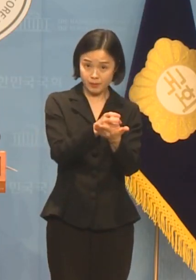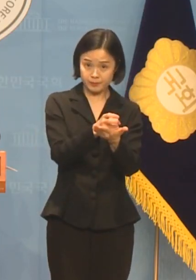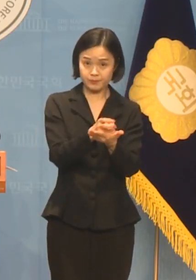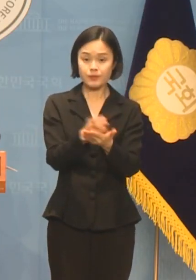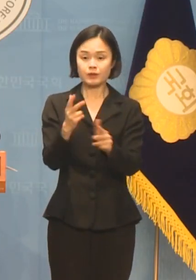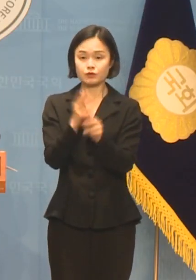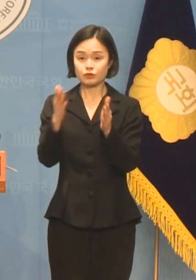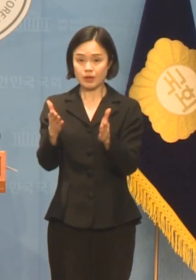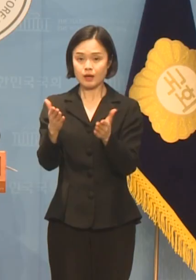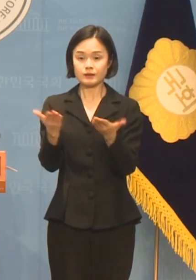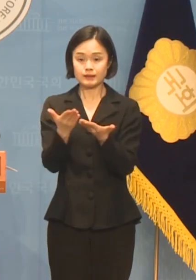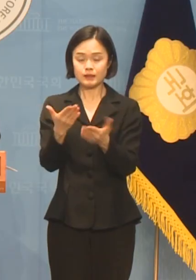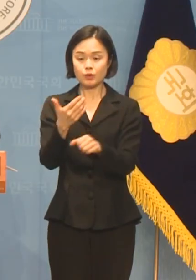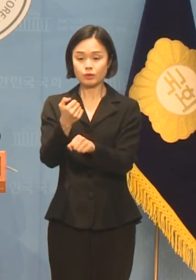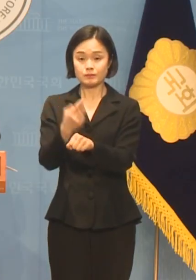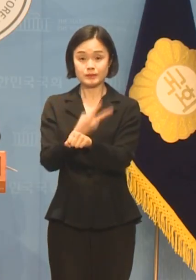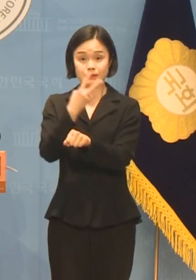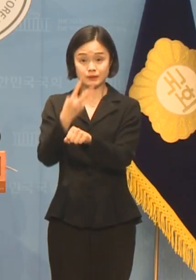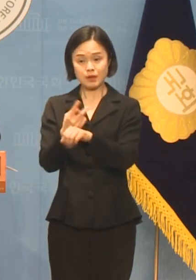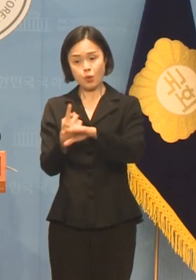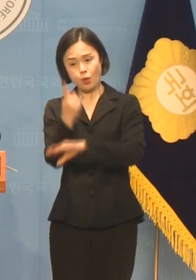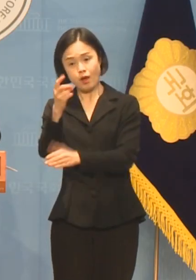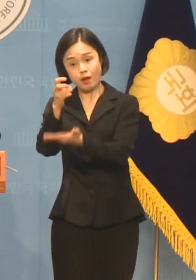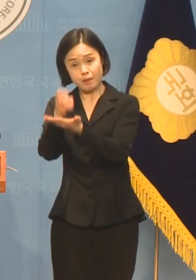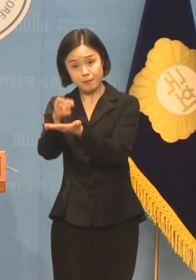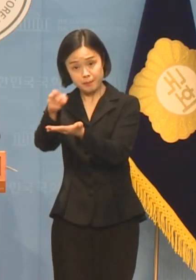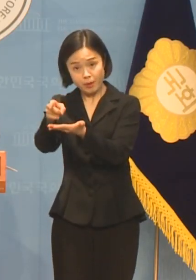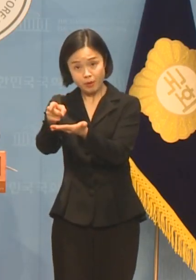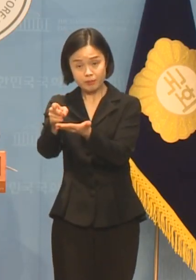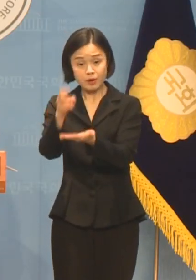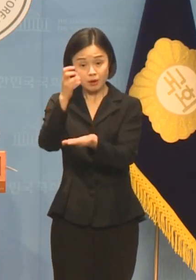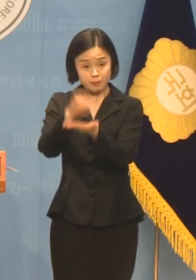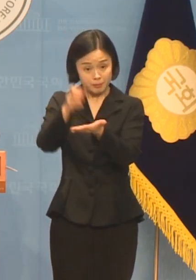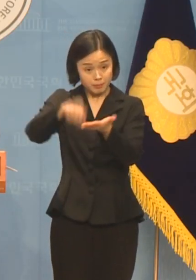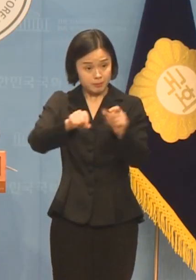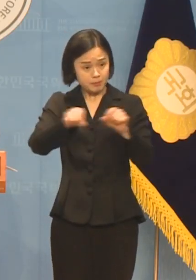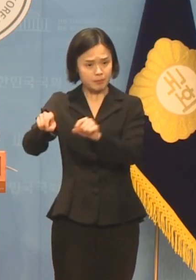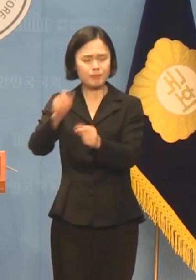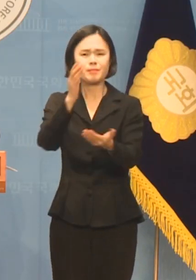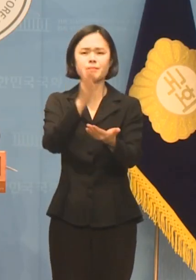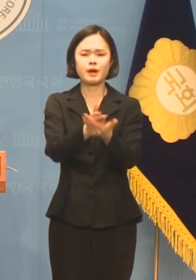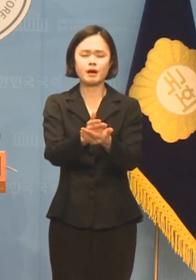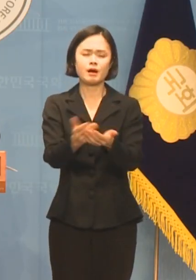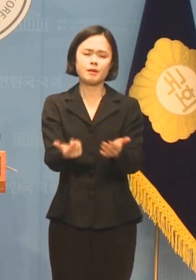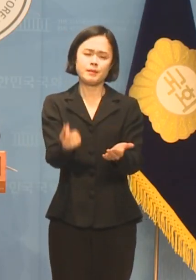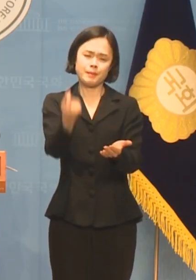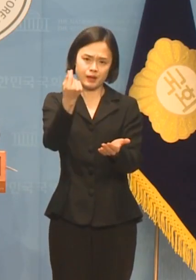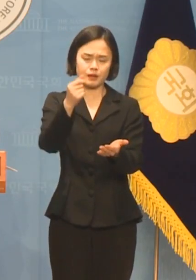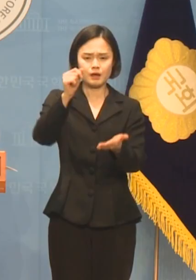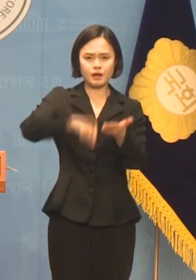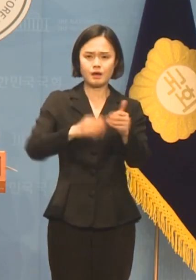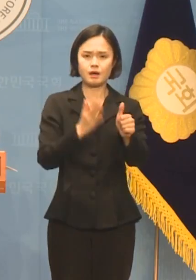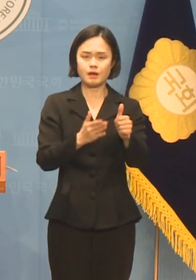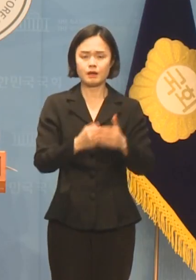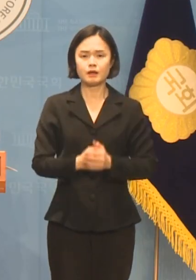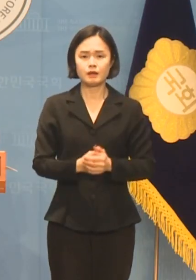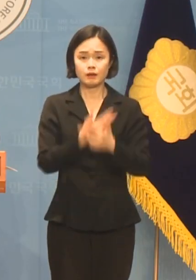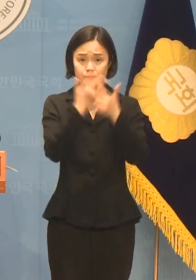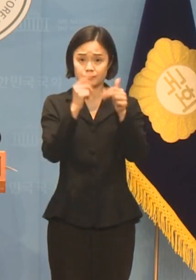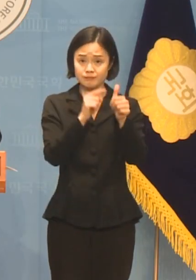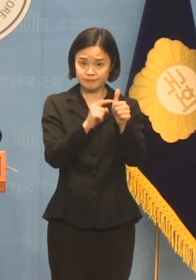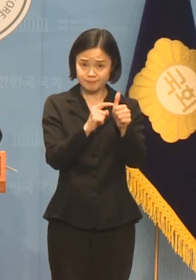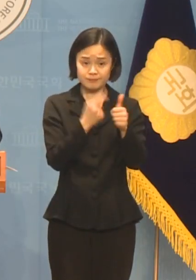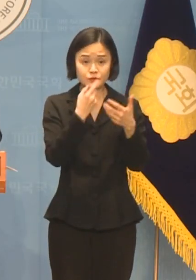52시간제 예외 적용은 더 미룰 사안이 아닙니다. 이재명 대표와 민주당은 정치적 계산이